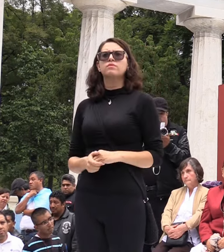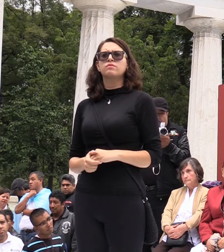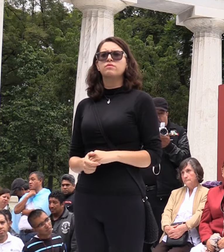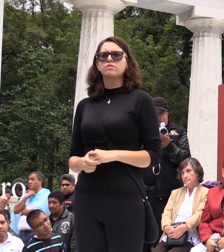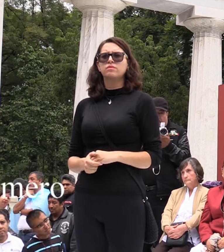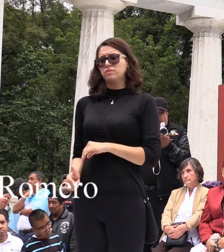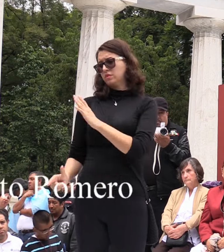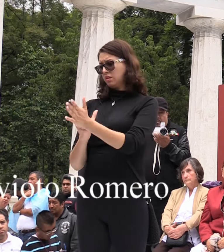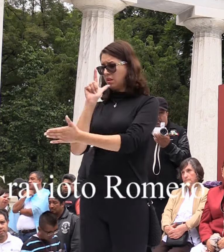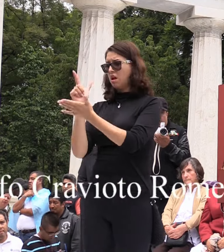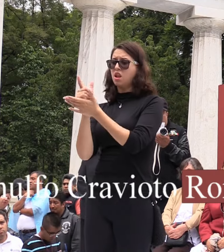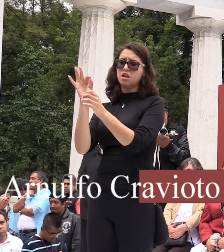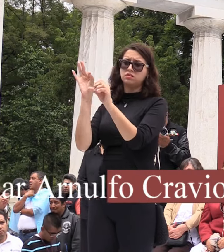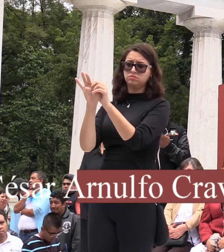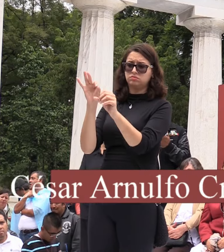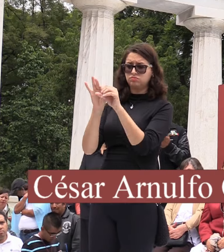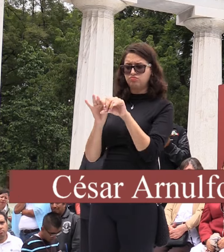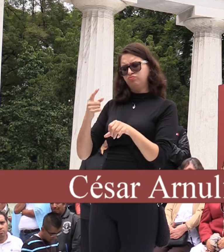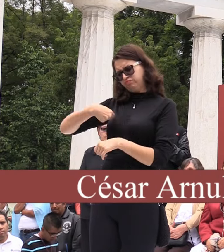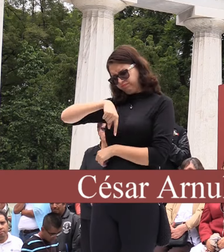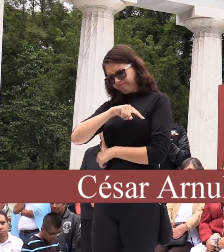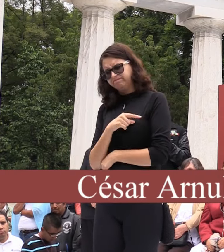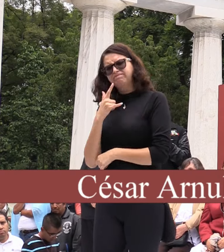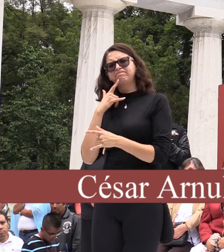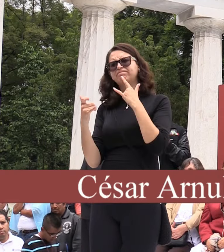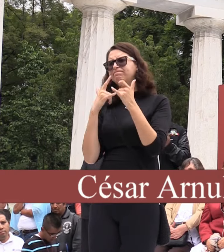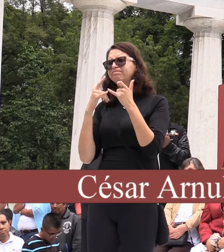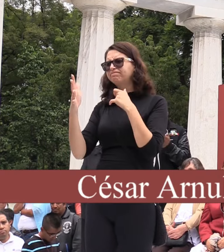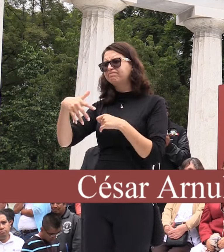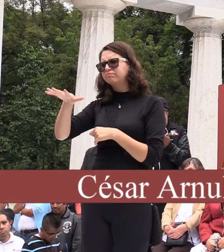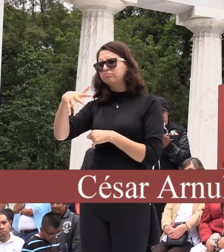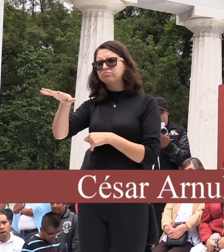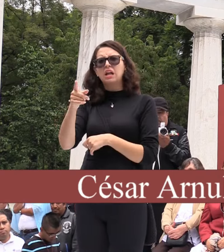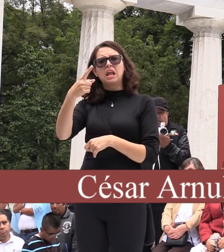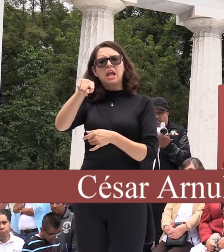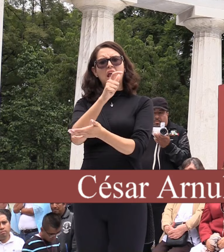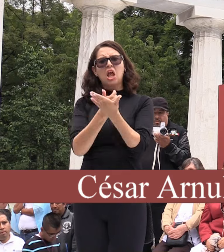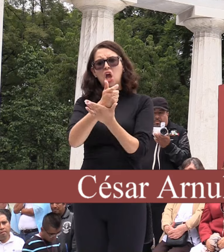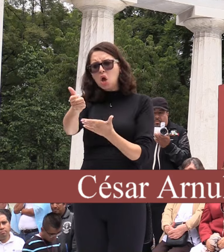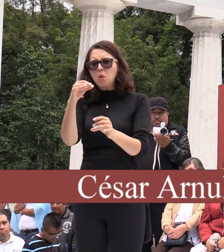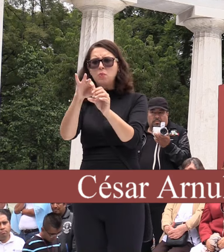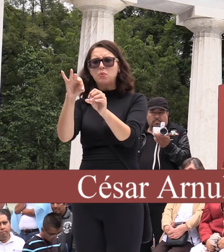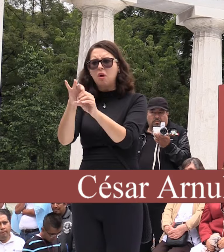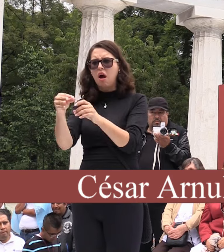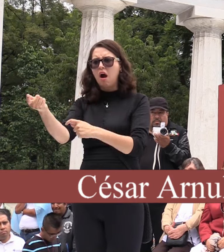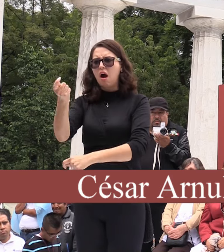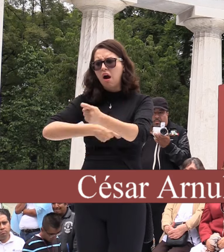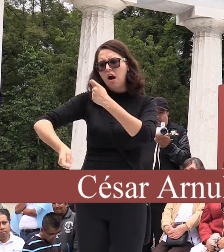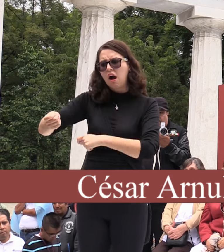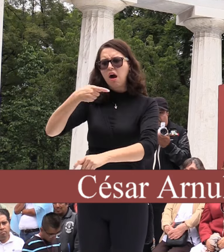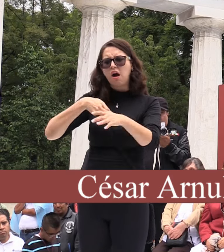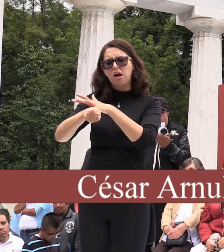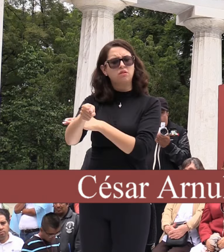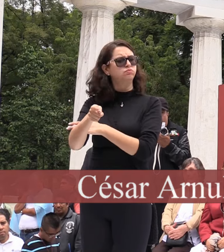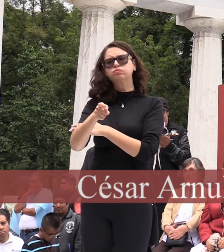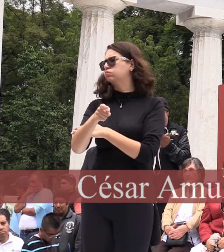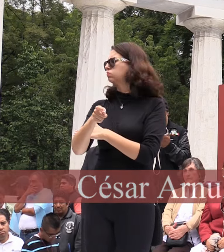en la ley electoral buscaremos la prohibición de la compra y coacción del voto, que haya